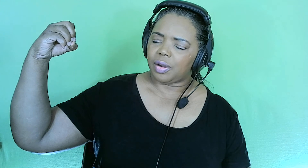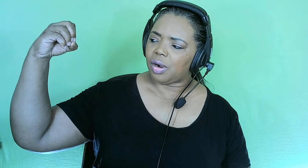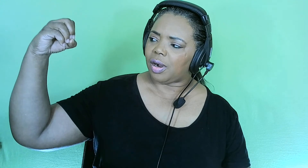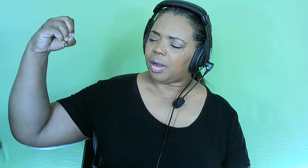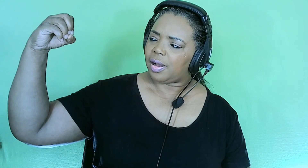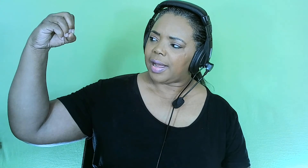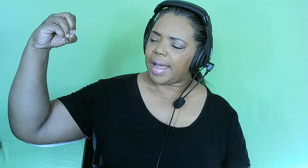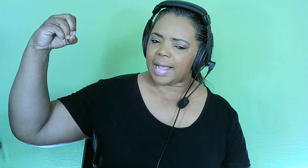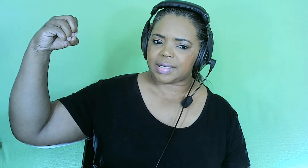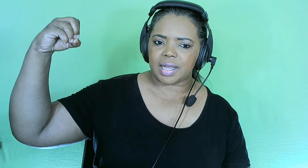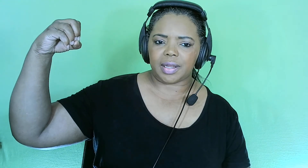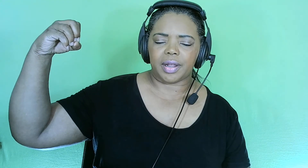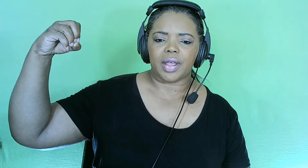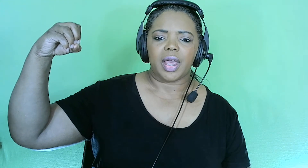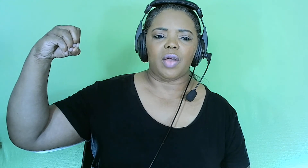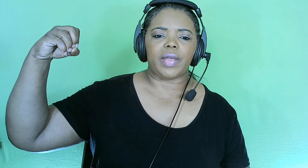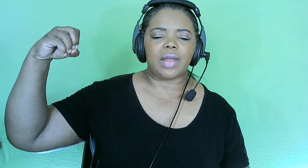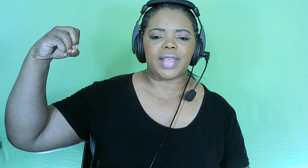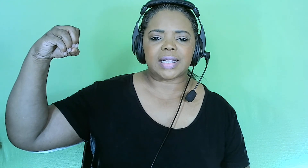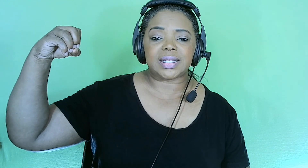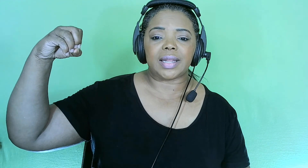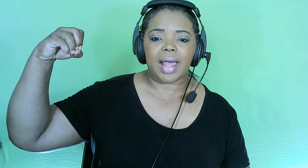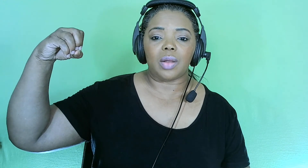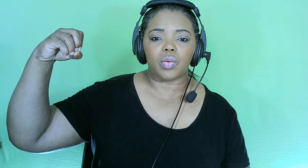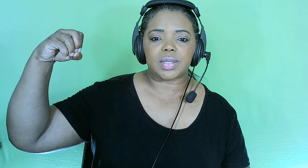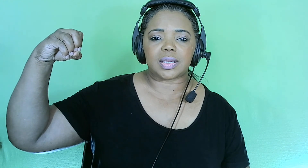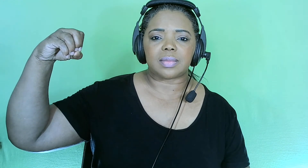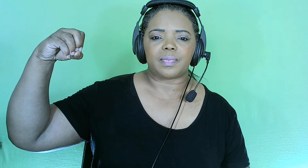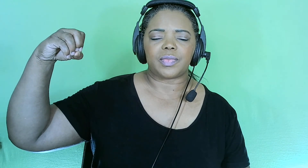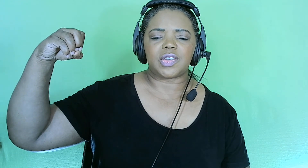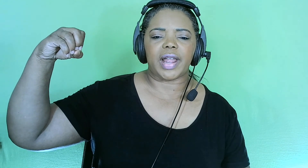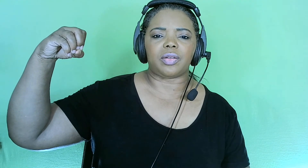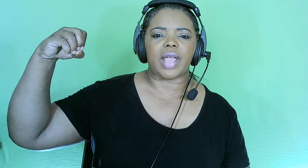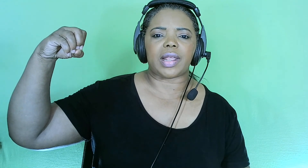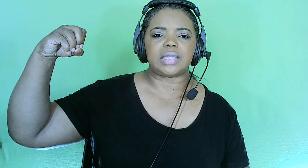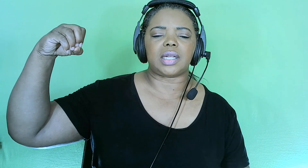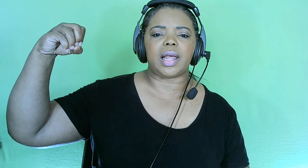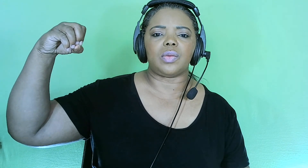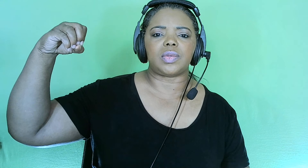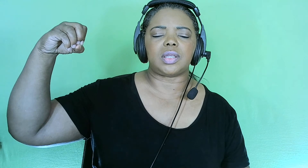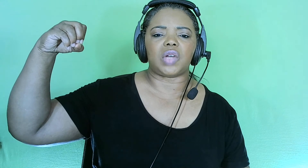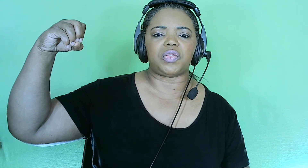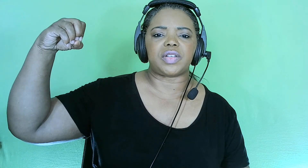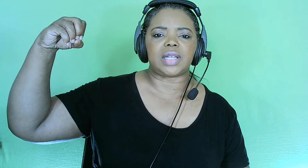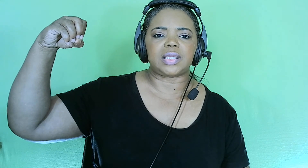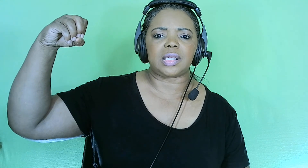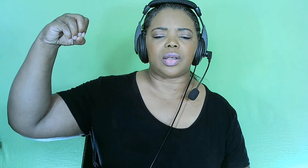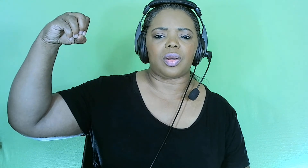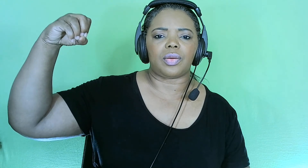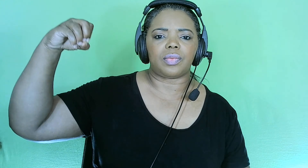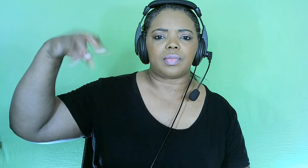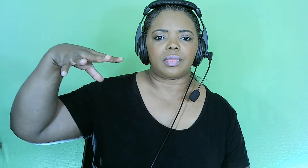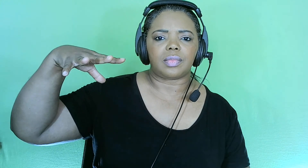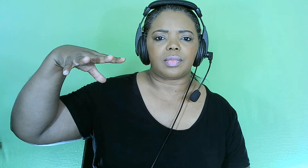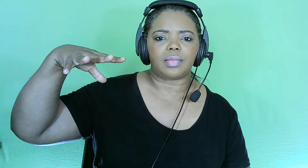ó. Acender. Eu quero que acenda a luz, certo? Eu quero que acenda a luz. Então eu vou fazer isso aqui,